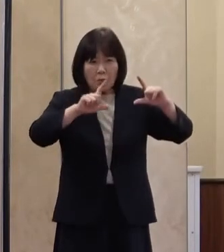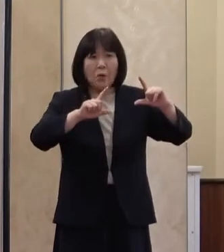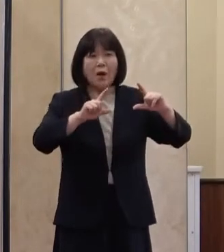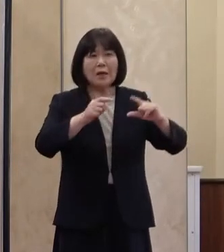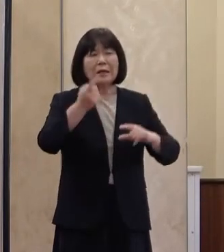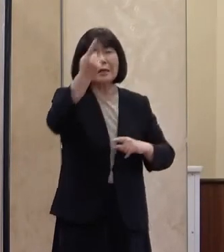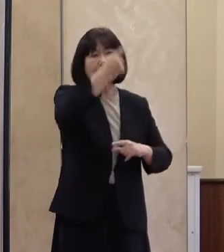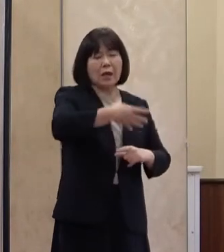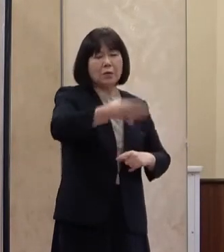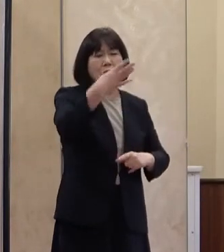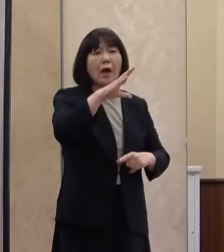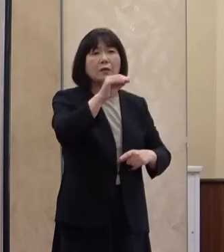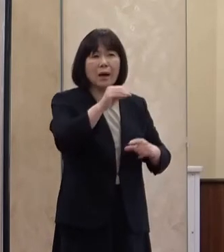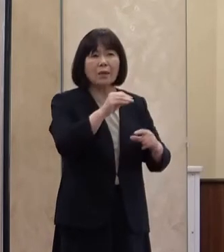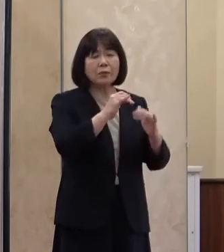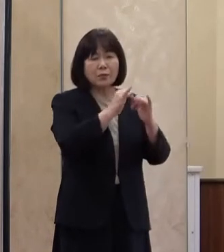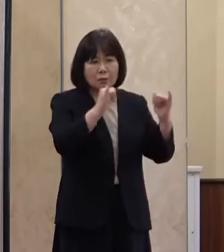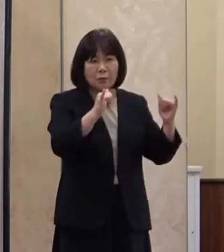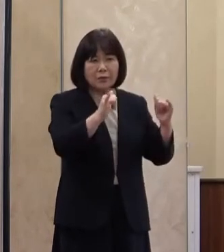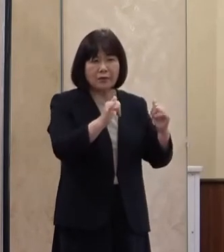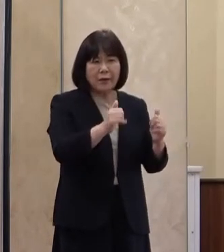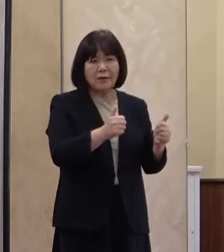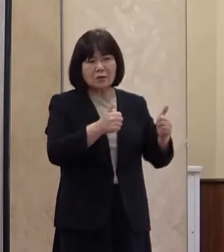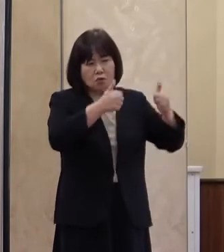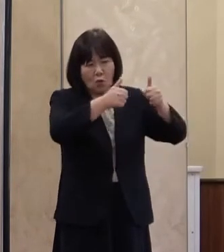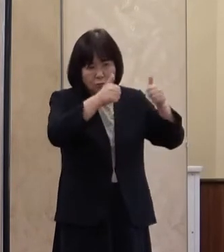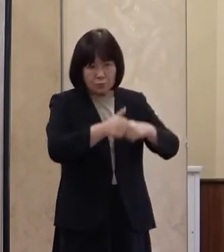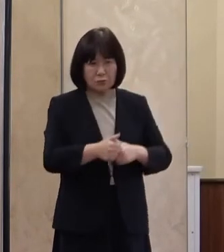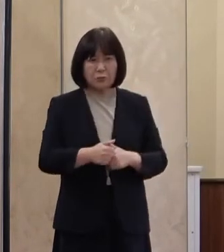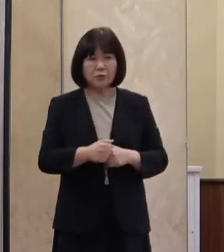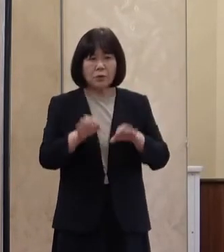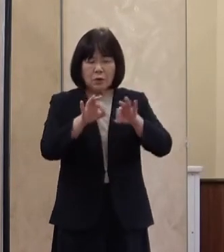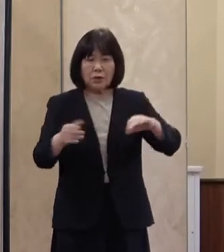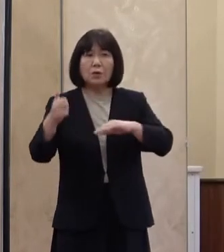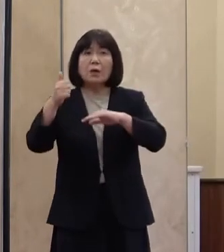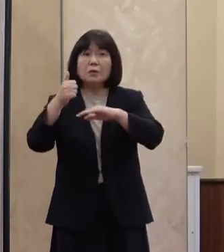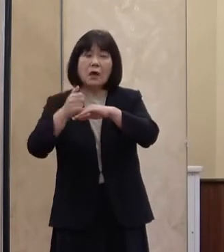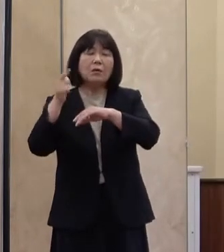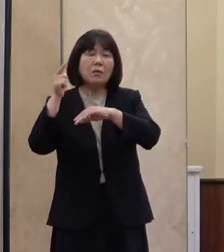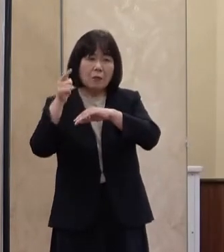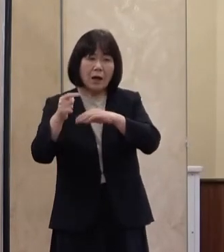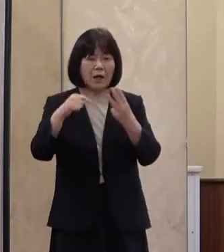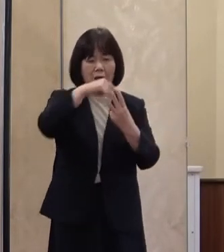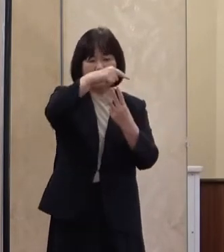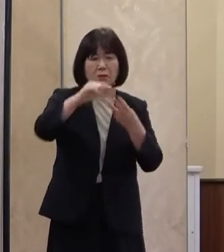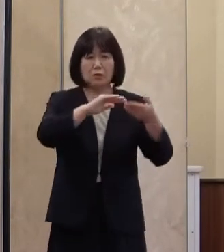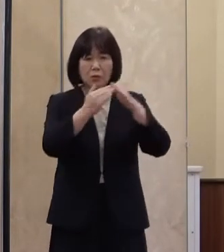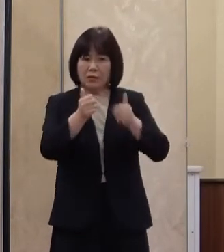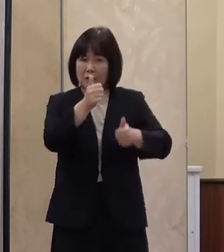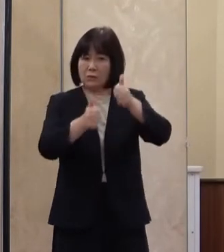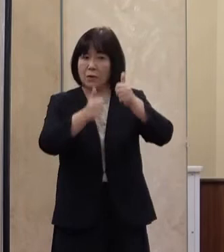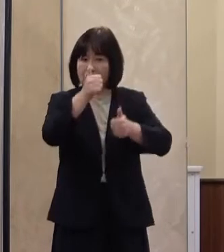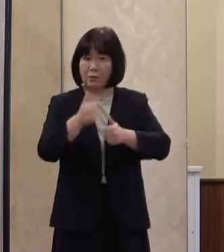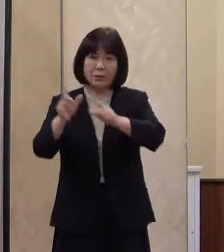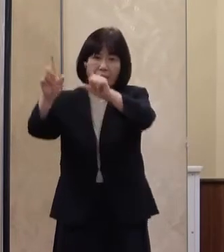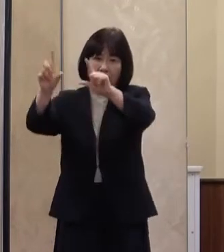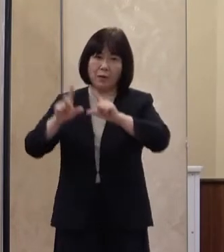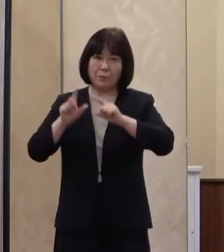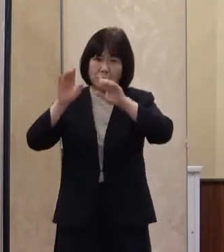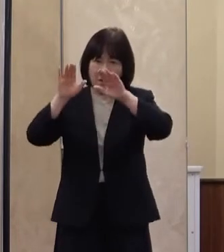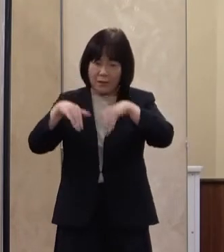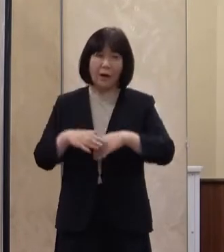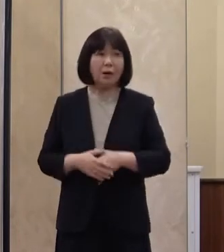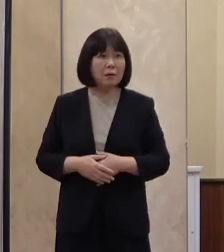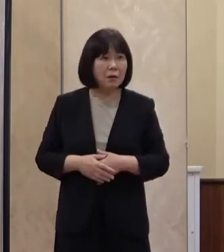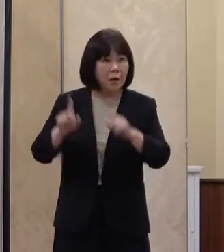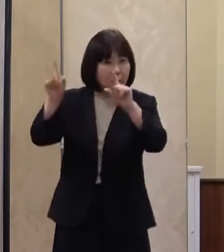ですから。で菅総理はこの3都市を競わせるということを、発表された、あれ